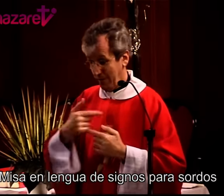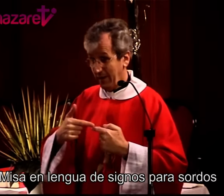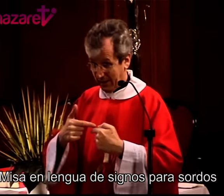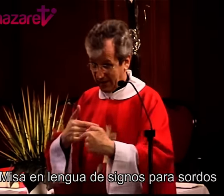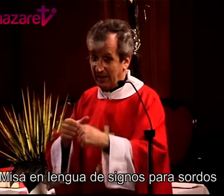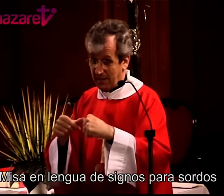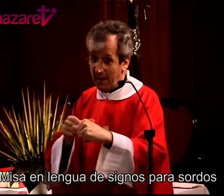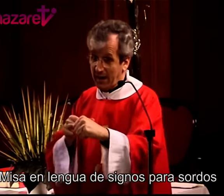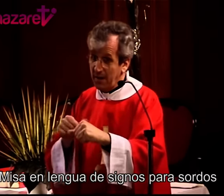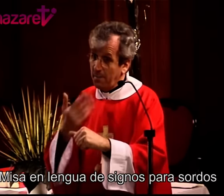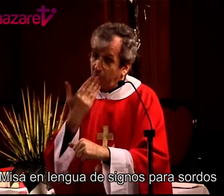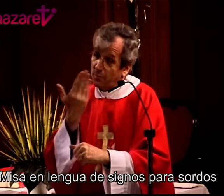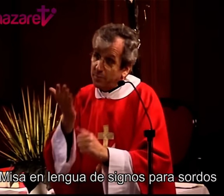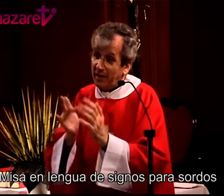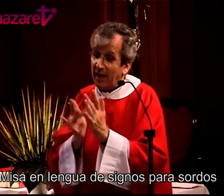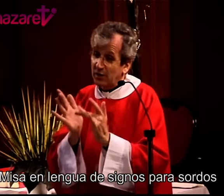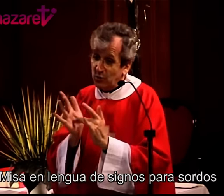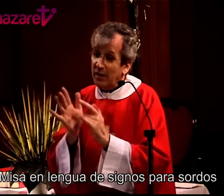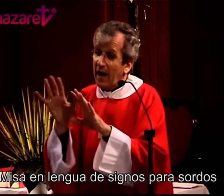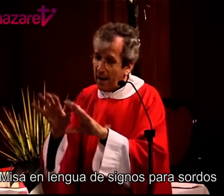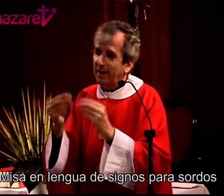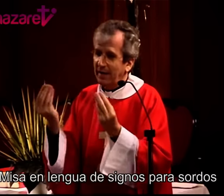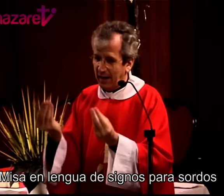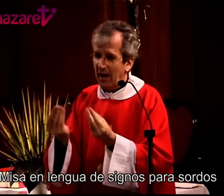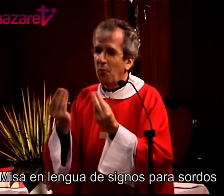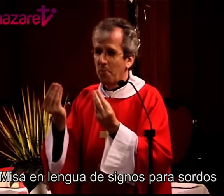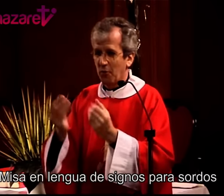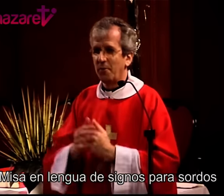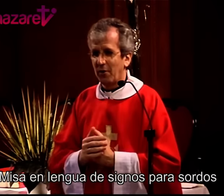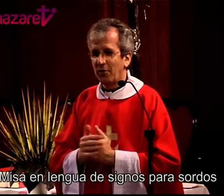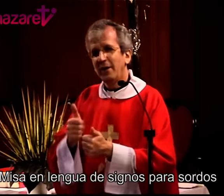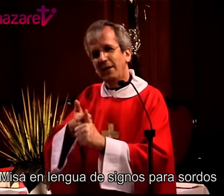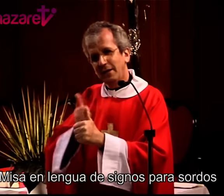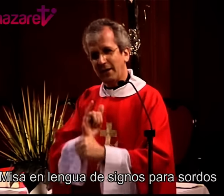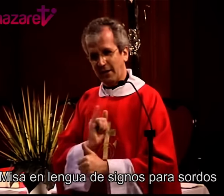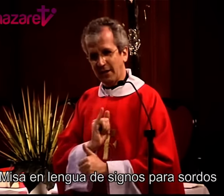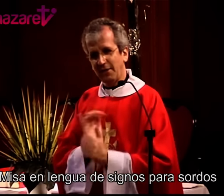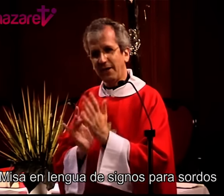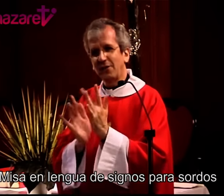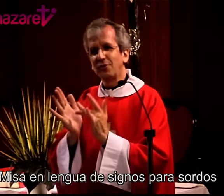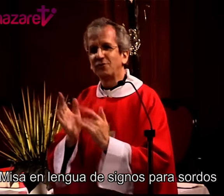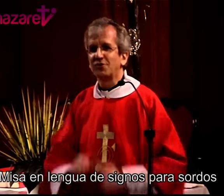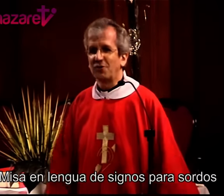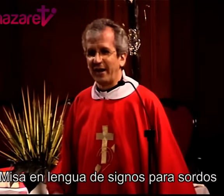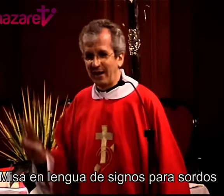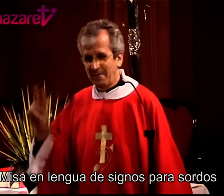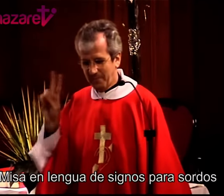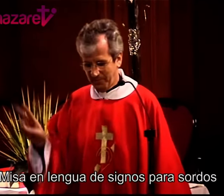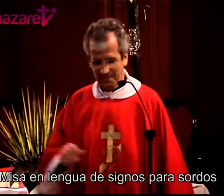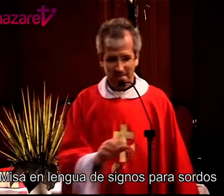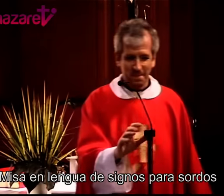amor que esta semana podemos pedirle a Jesús aprenderla un poco mejor, identificándonos con